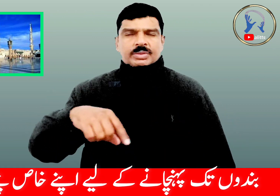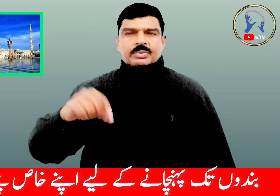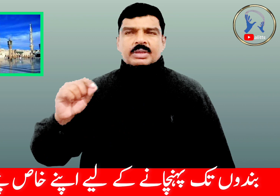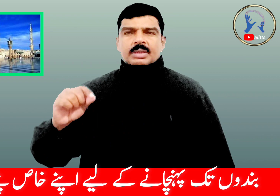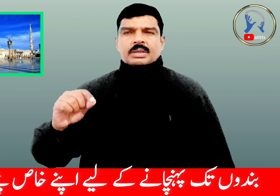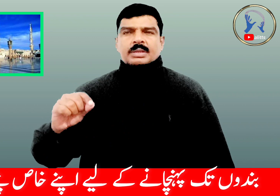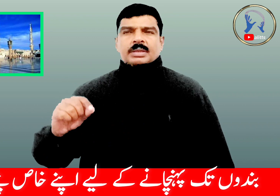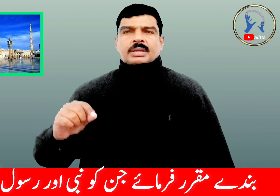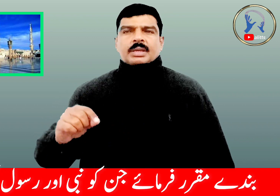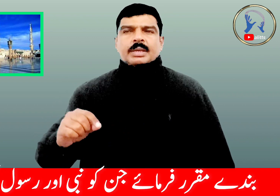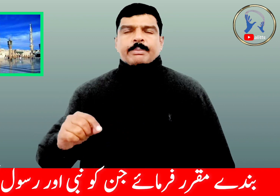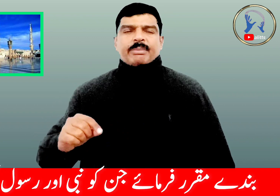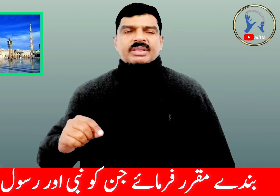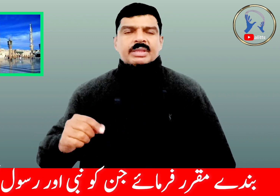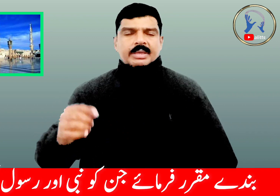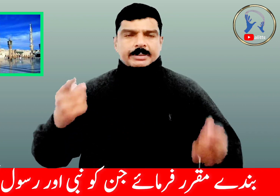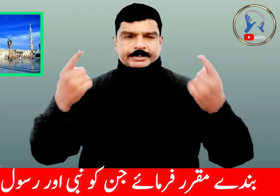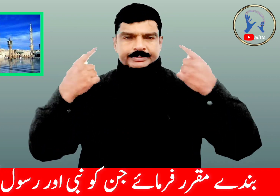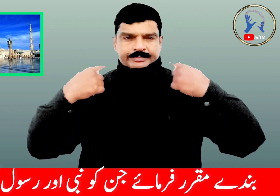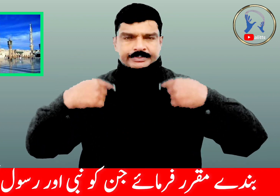ہوئے بندے